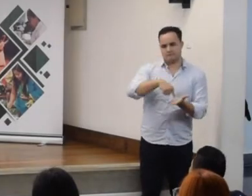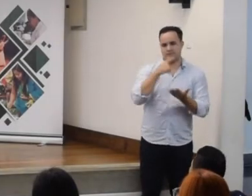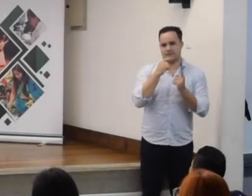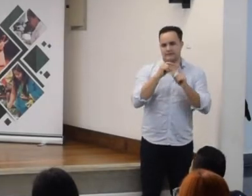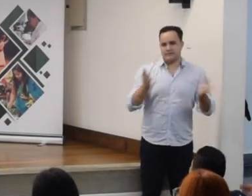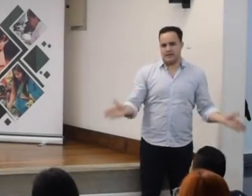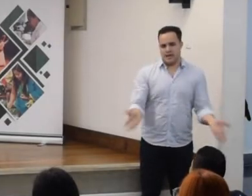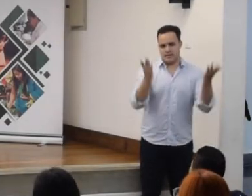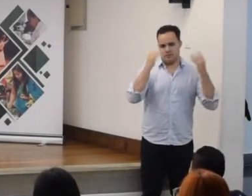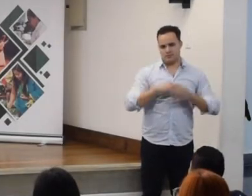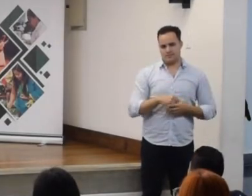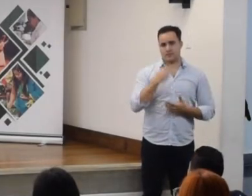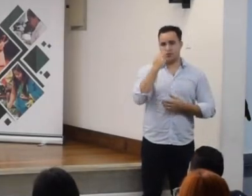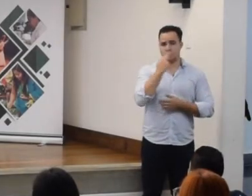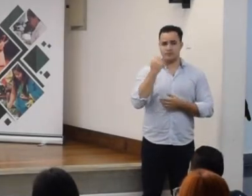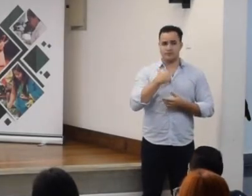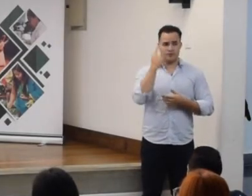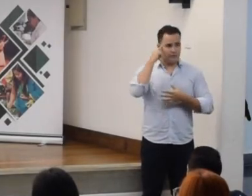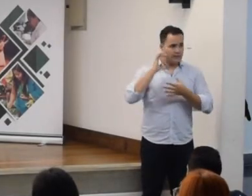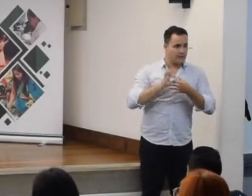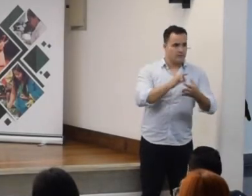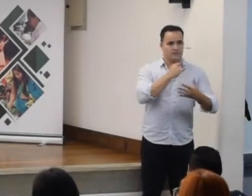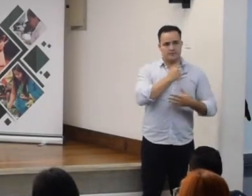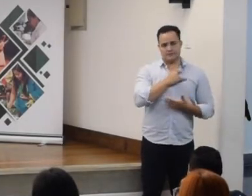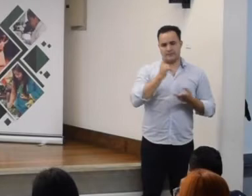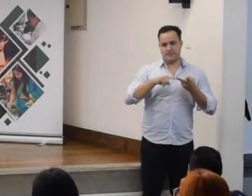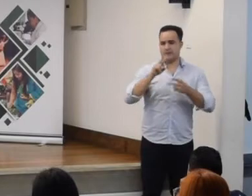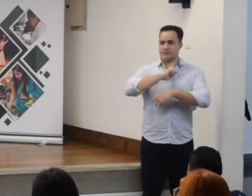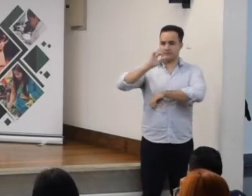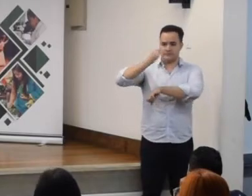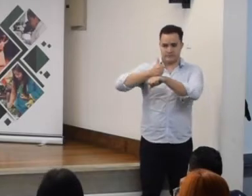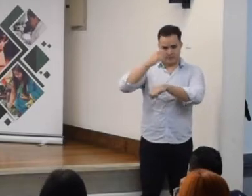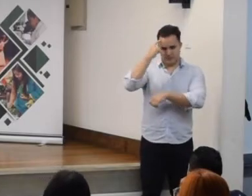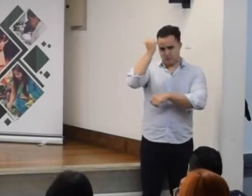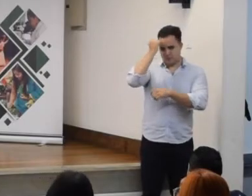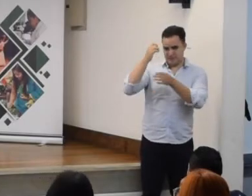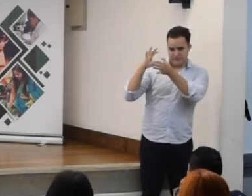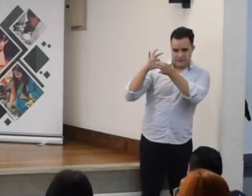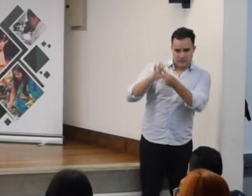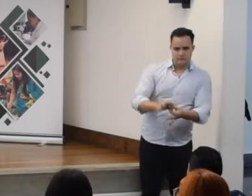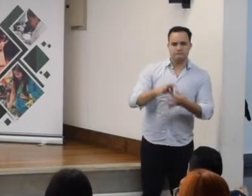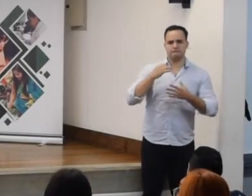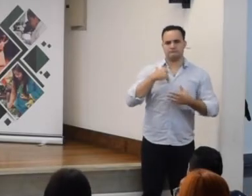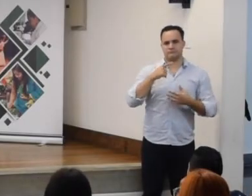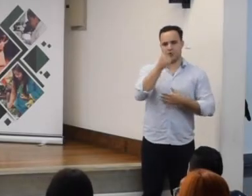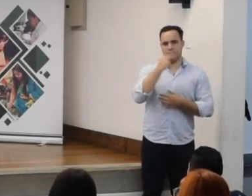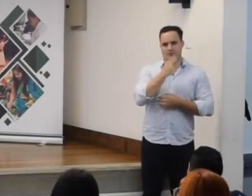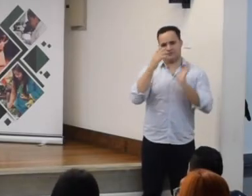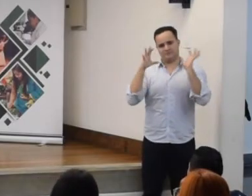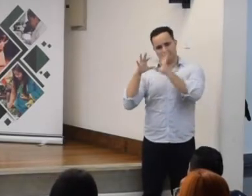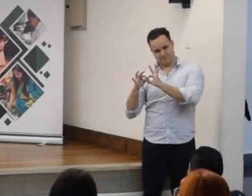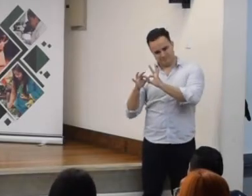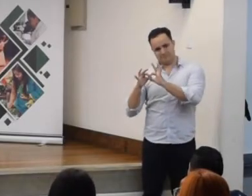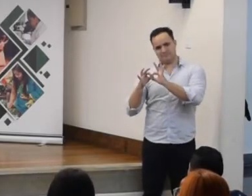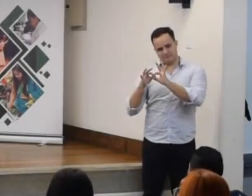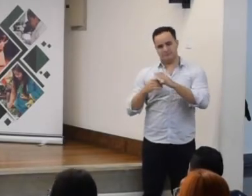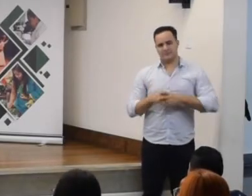que estén acá, su compromiso con la universidad, con la Vicerrectoría de Docencia, y recordarles el respaldo que